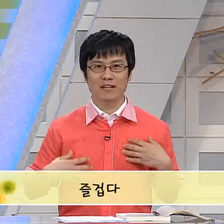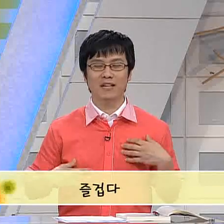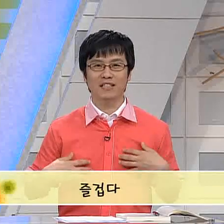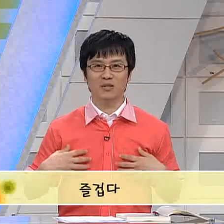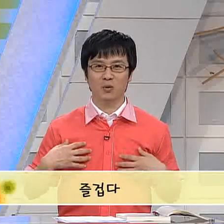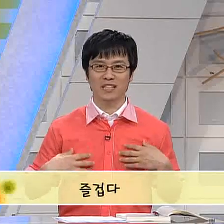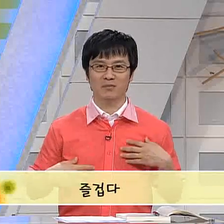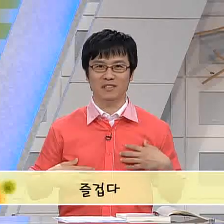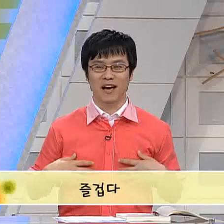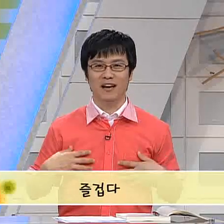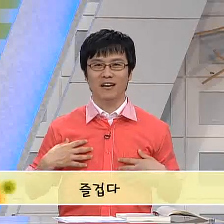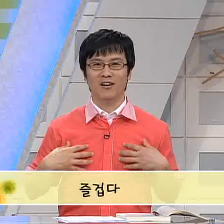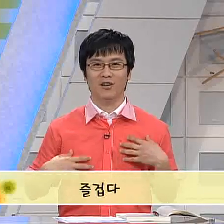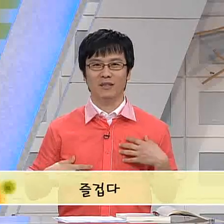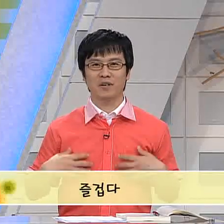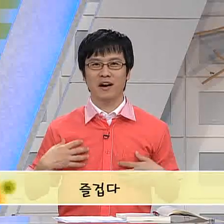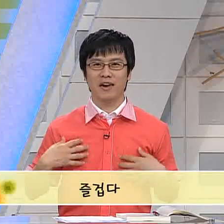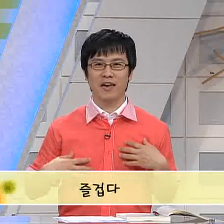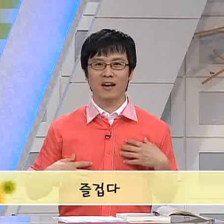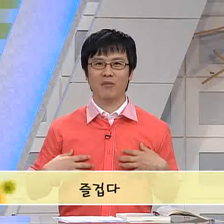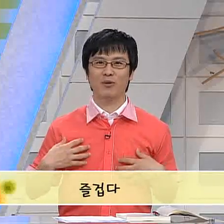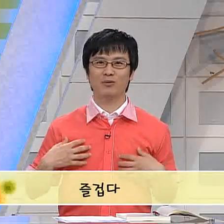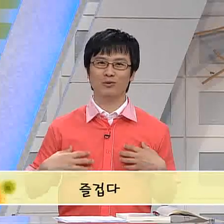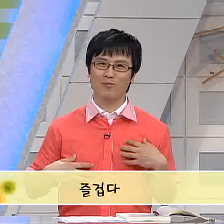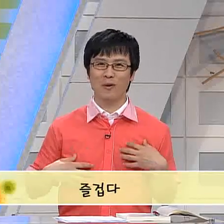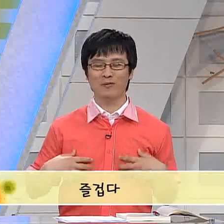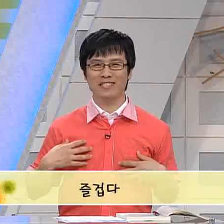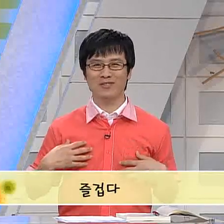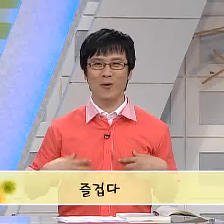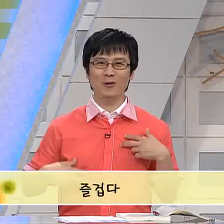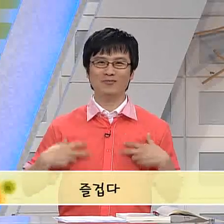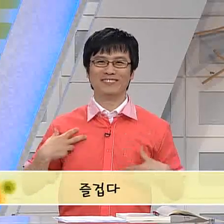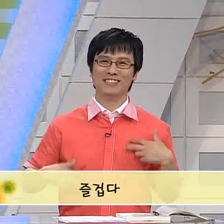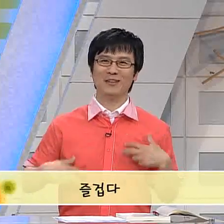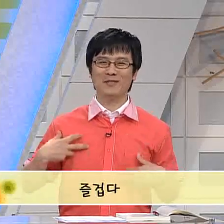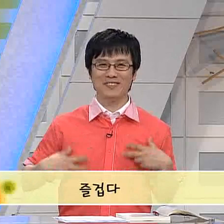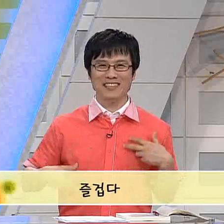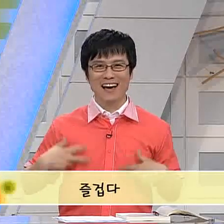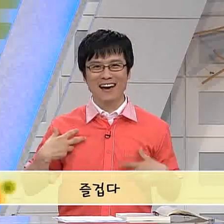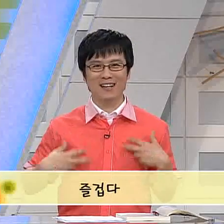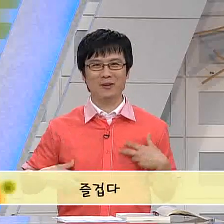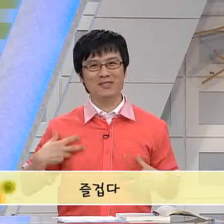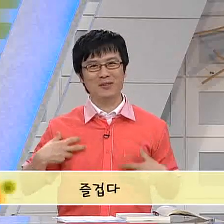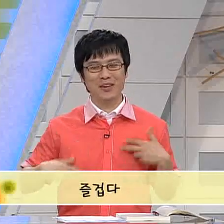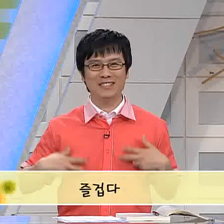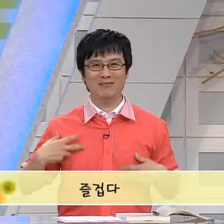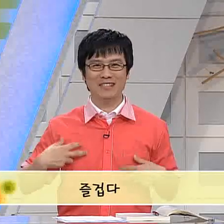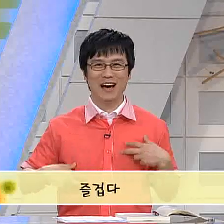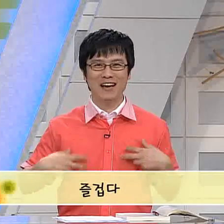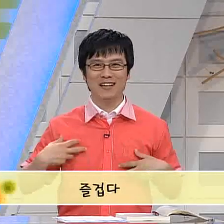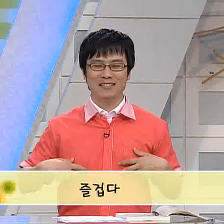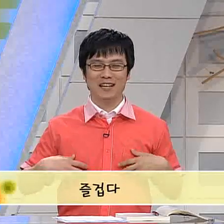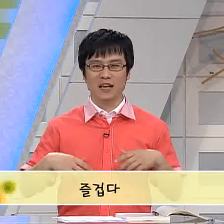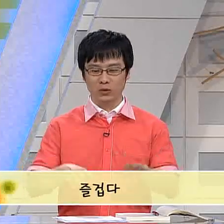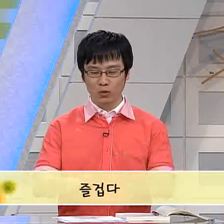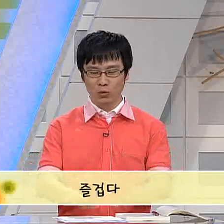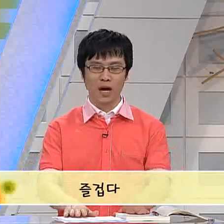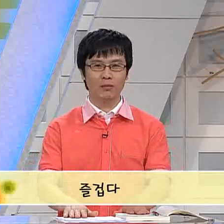마찬가지 동작입니다. 입가에 가벼운 웃음 머금으시고 즐겁습니다 라고 하시면 되겠습니다. 다시 손모양 한번